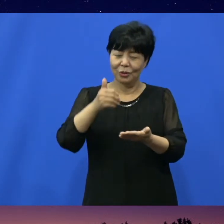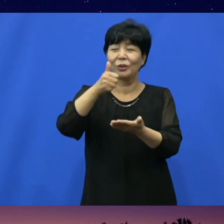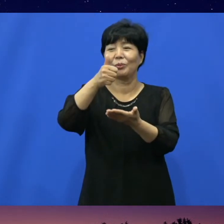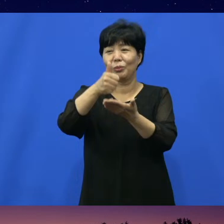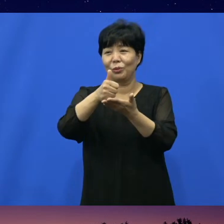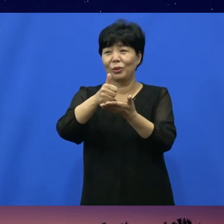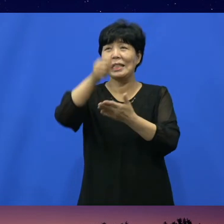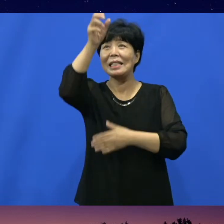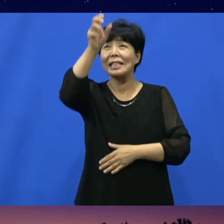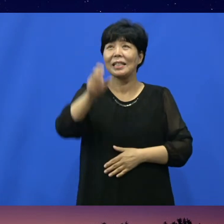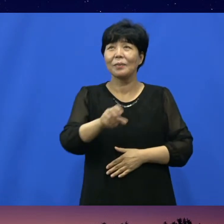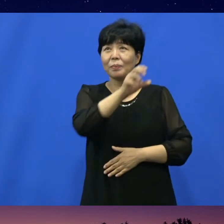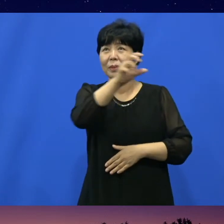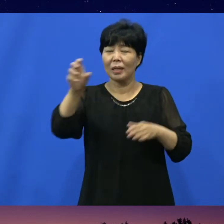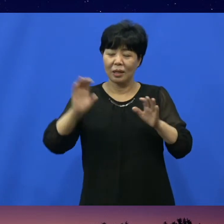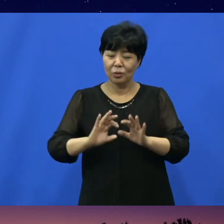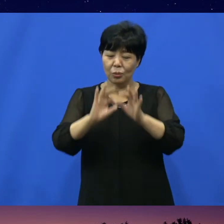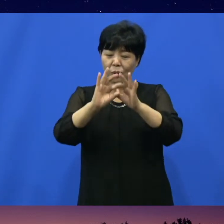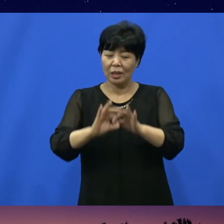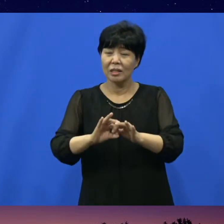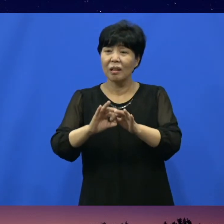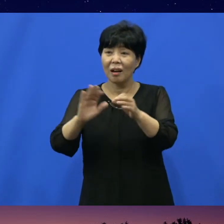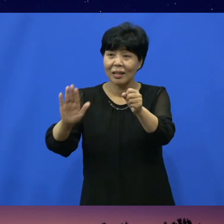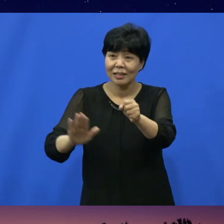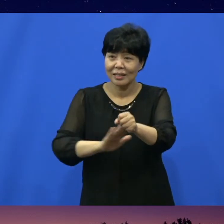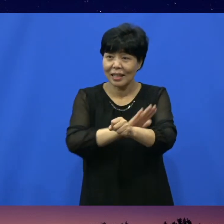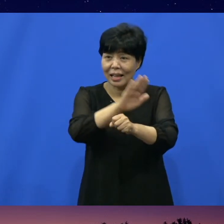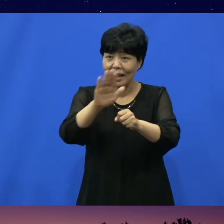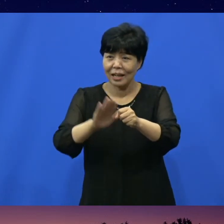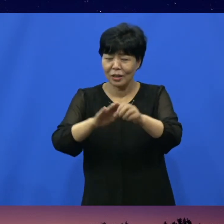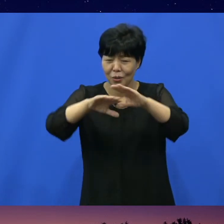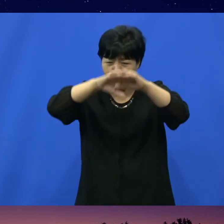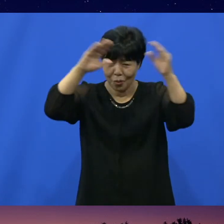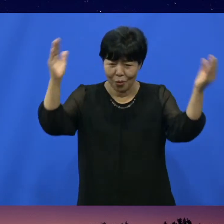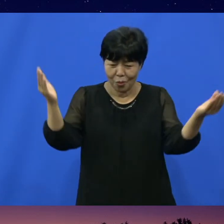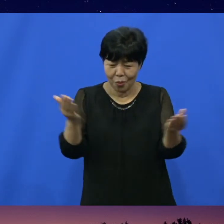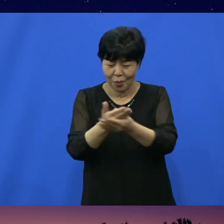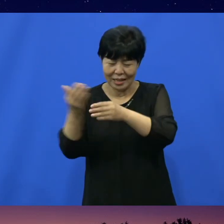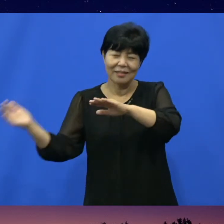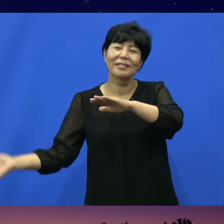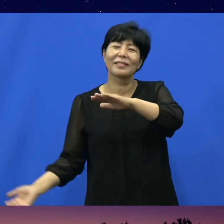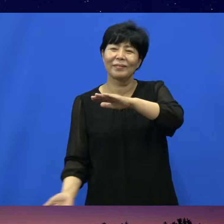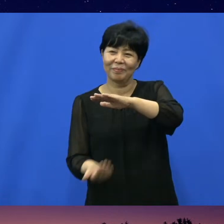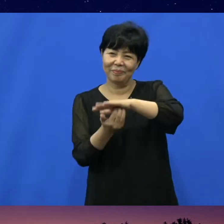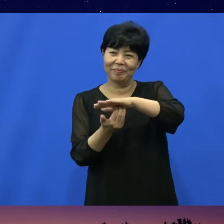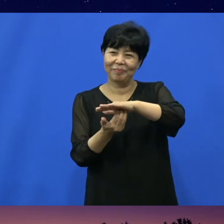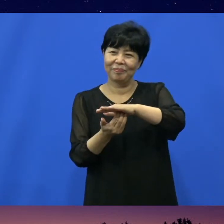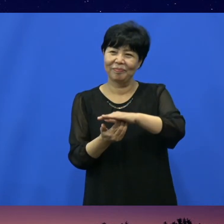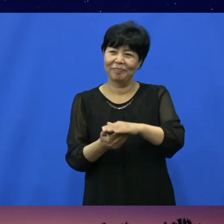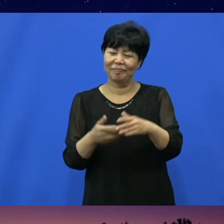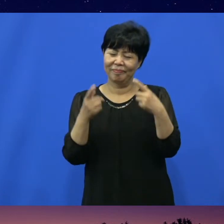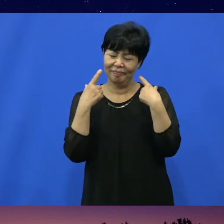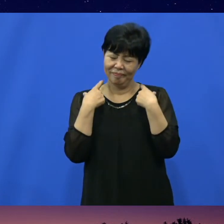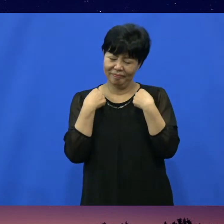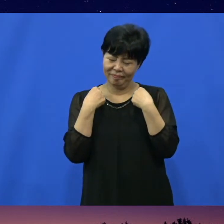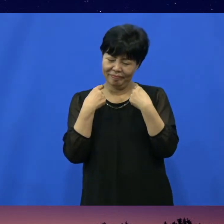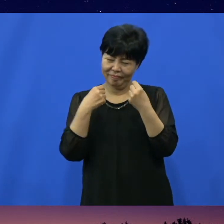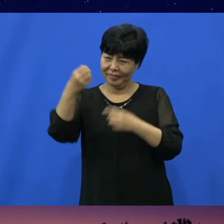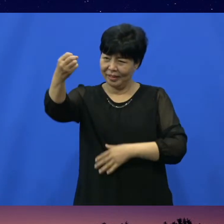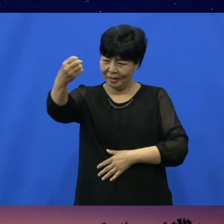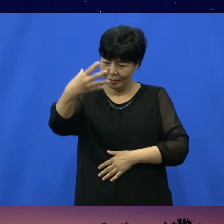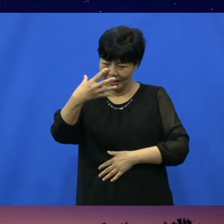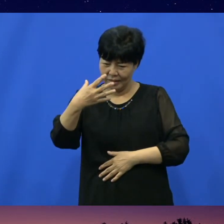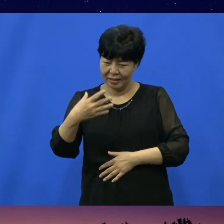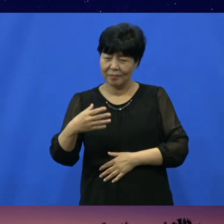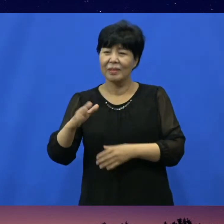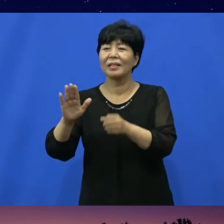완성됐어요. 지금도 여전히 하나님은 우리를 사랑하신다고 말씀하세요. 성경을 통하여 창세기부터